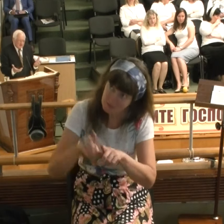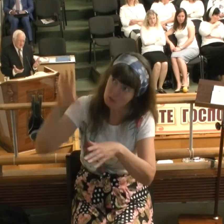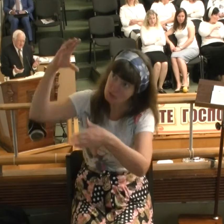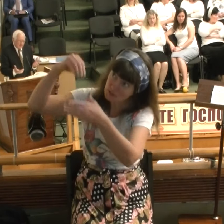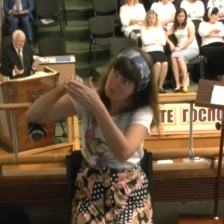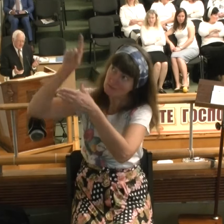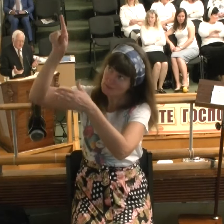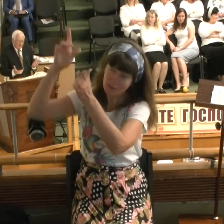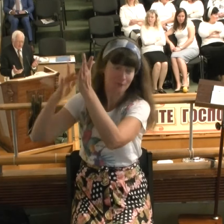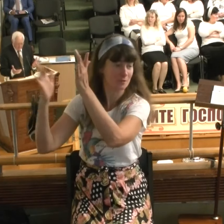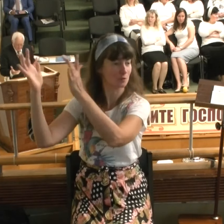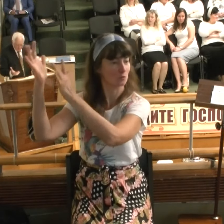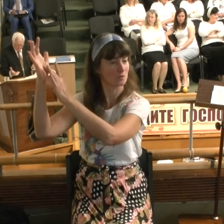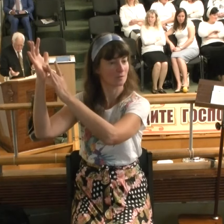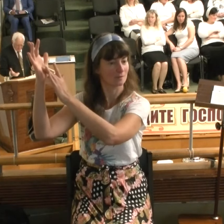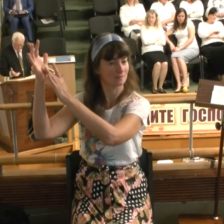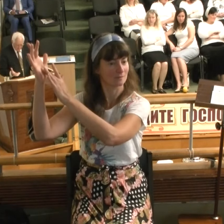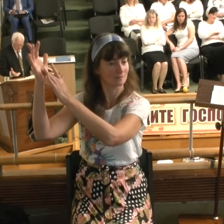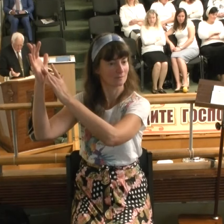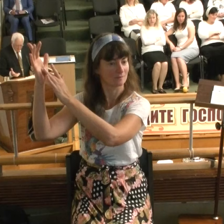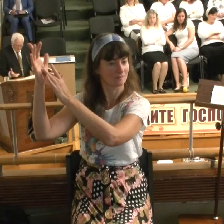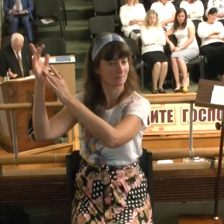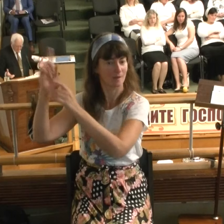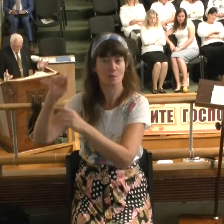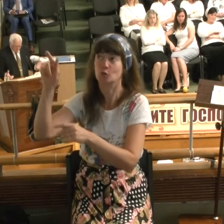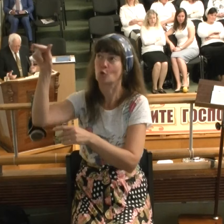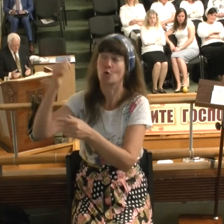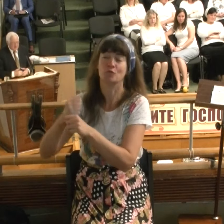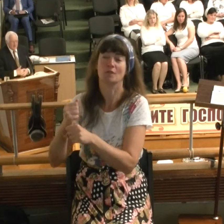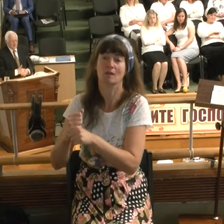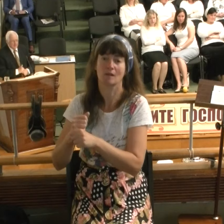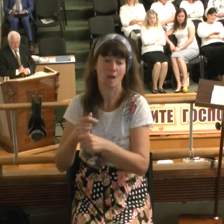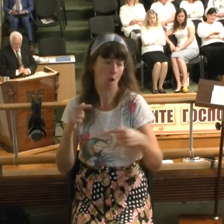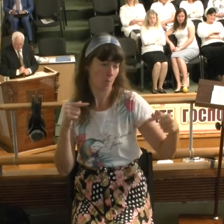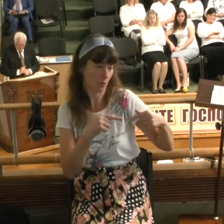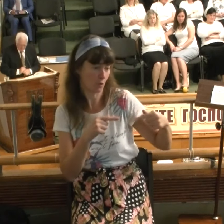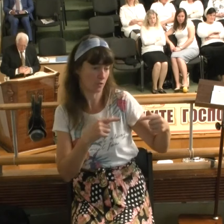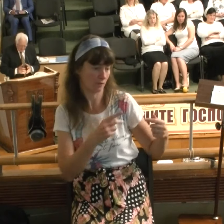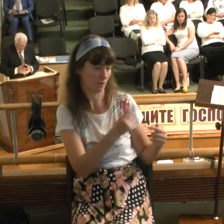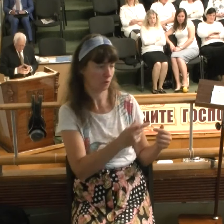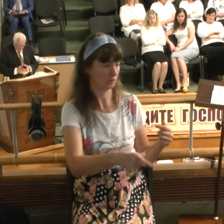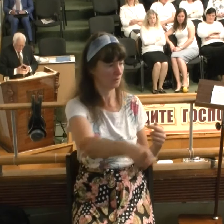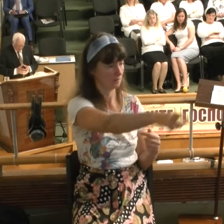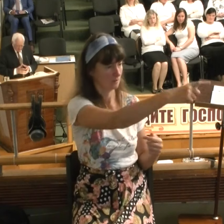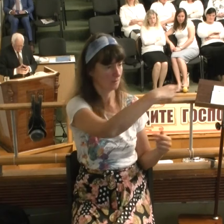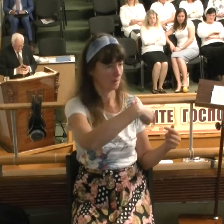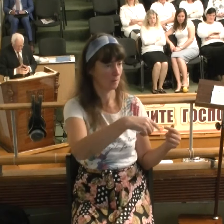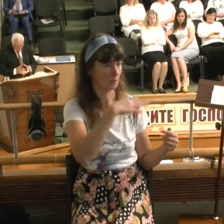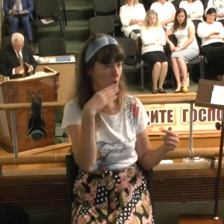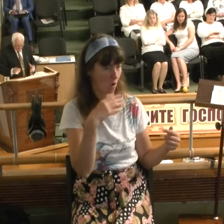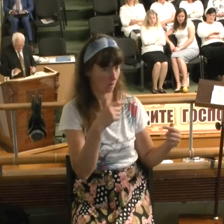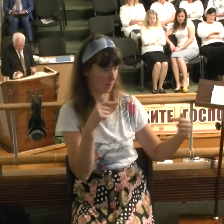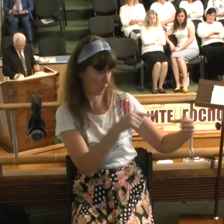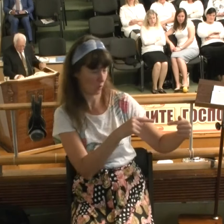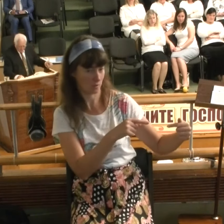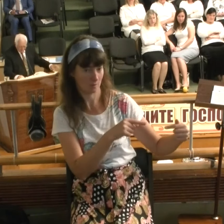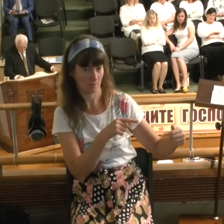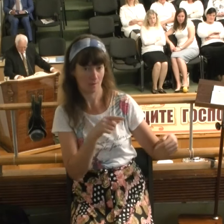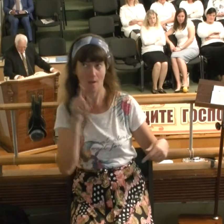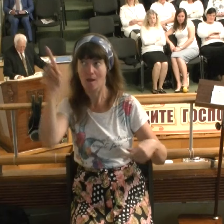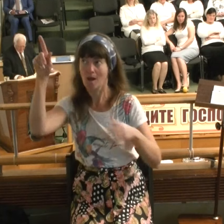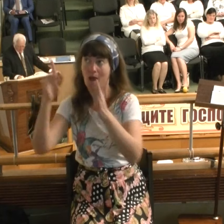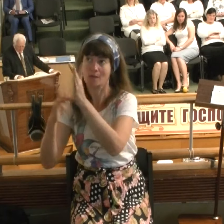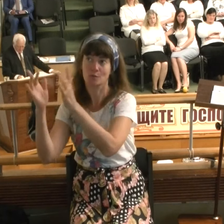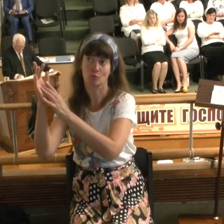быть такими. Он молчал. Он молчал у Пилата. Евангелие от Луки, 23 глава,